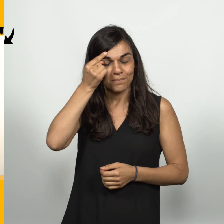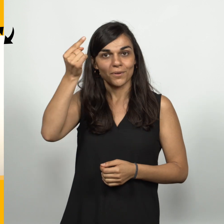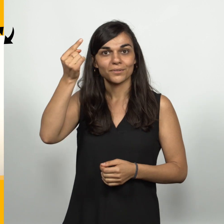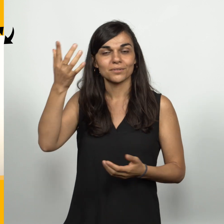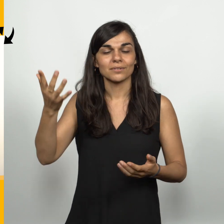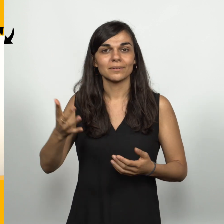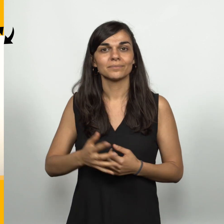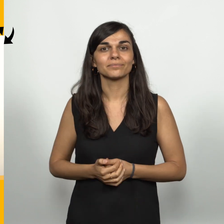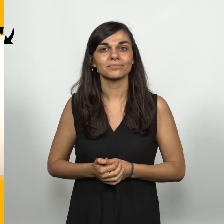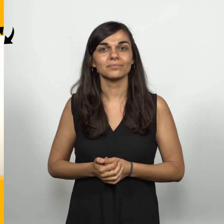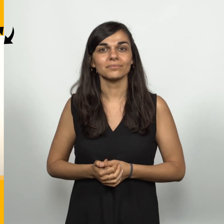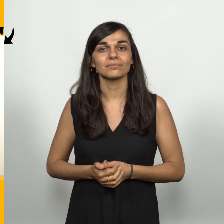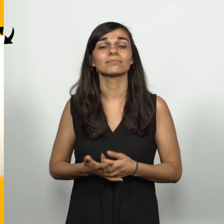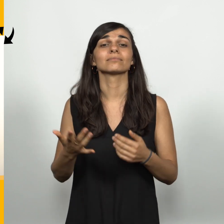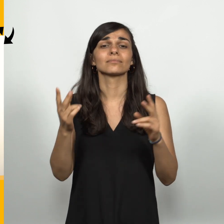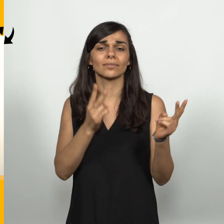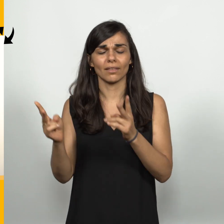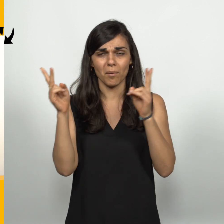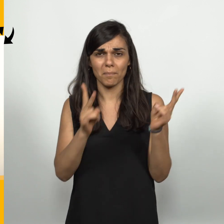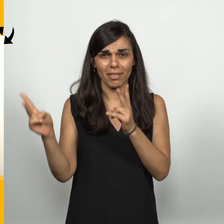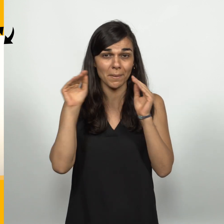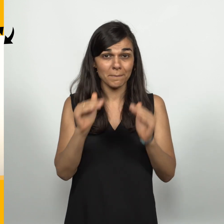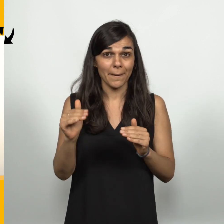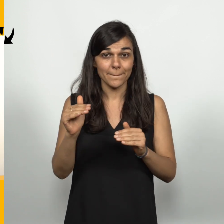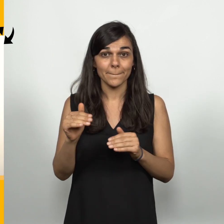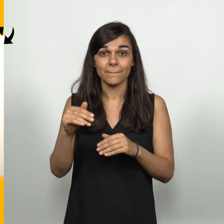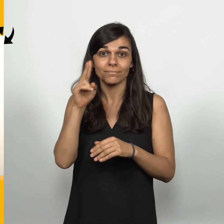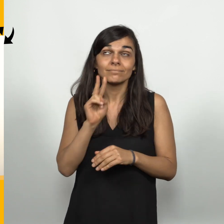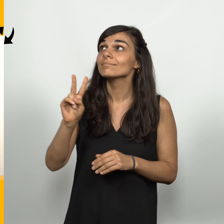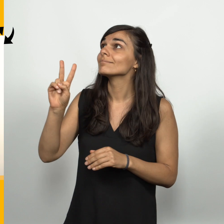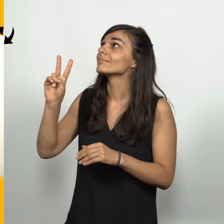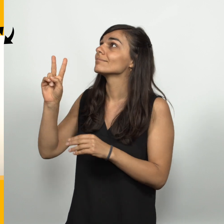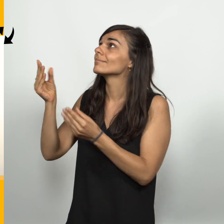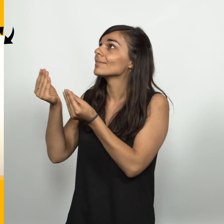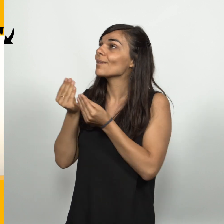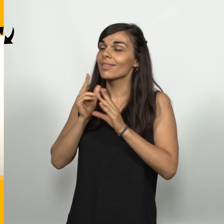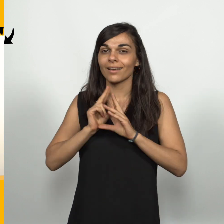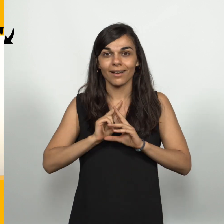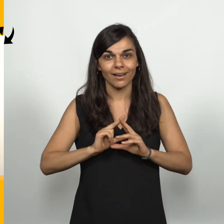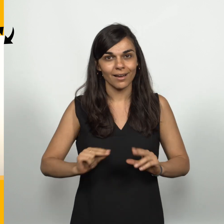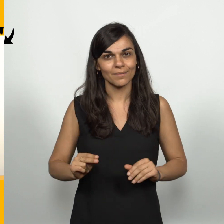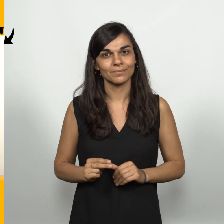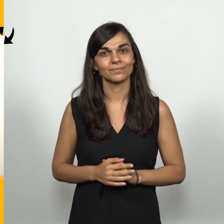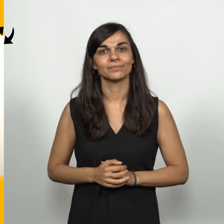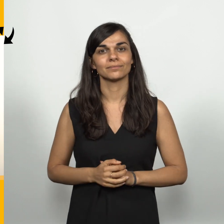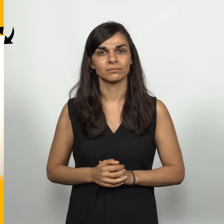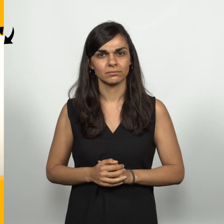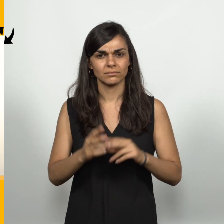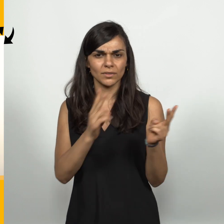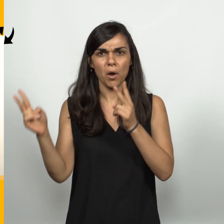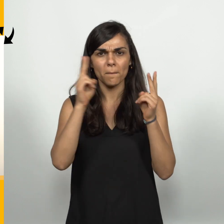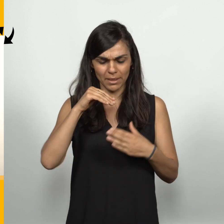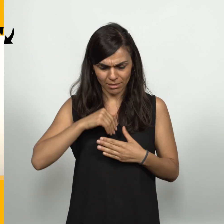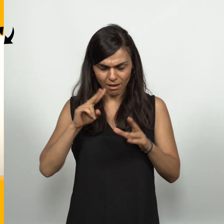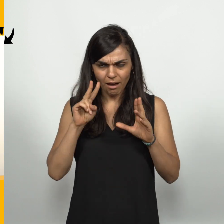très forte pensée m'est venue à l'esprit. Même au cœur de la tempête, tu peux trouver la paix. Regarde à moi. La paix dans une